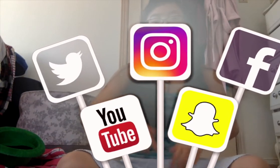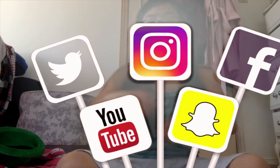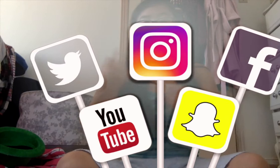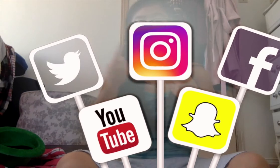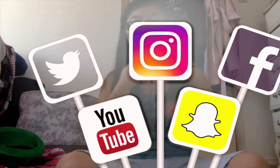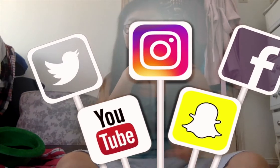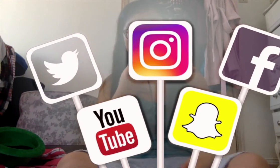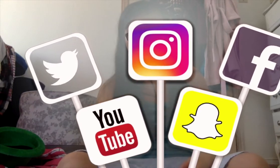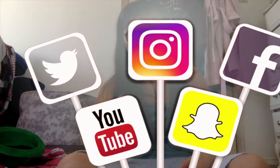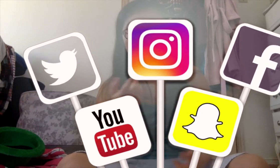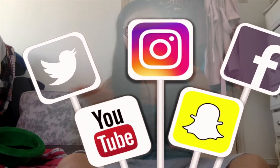大